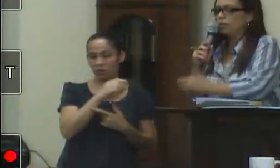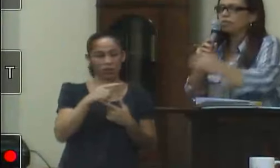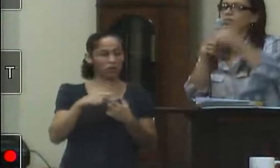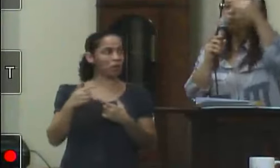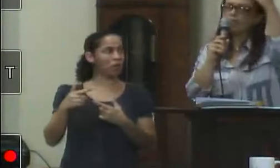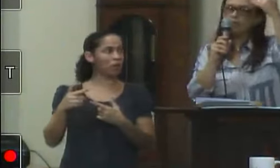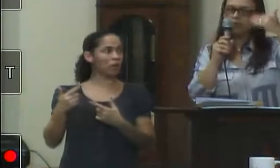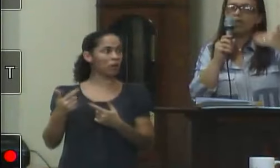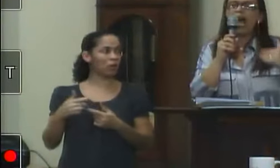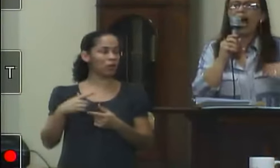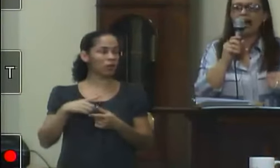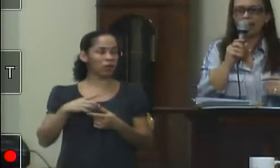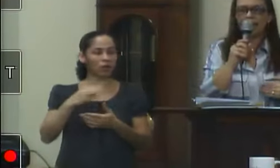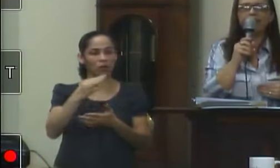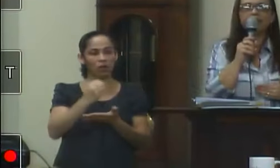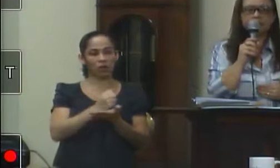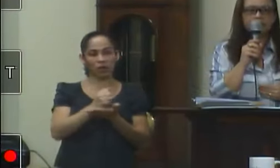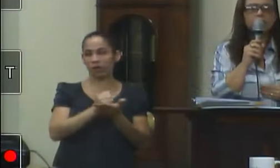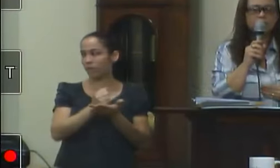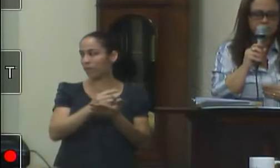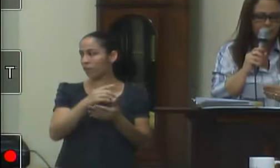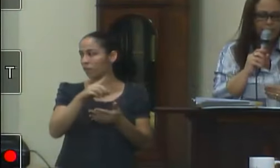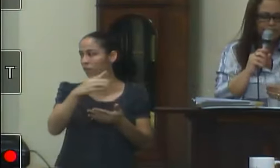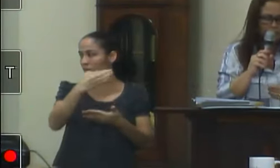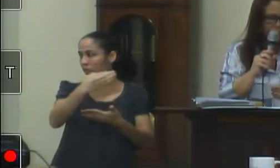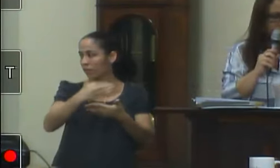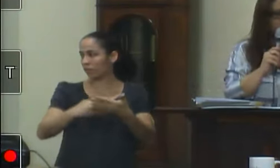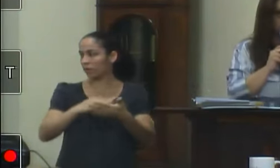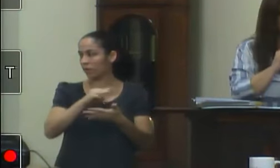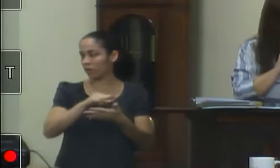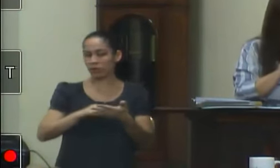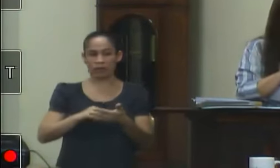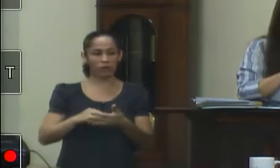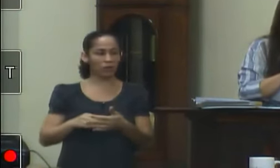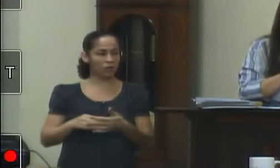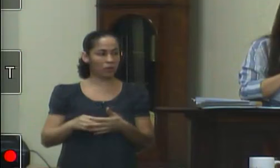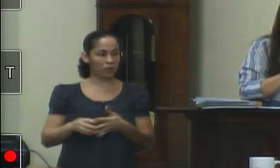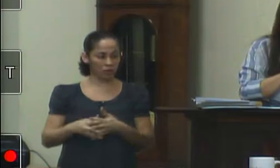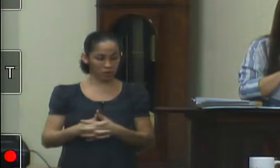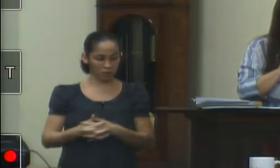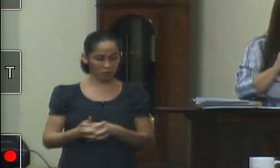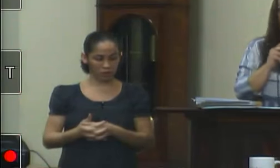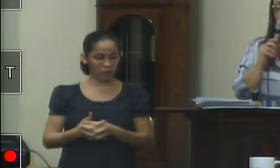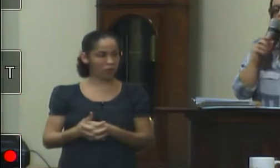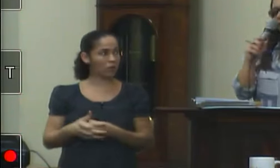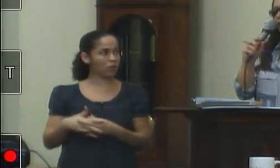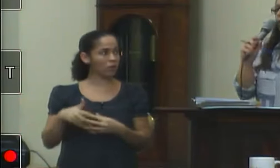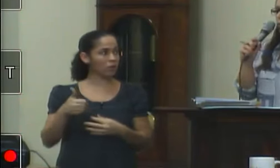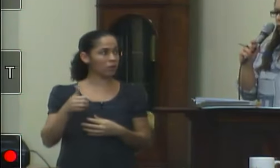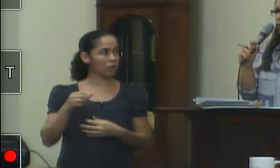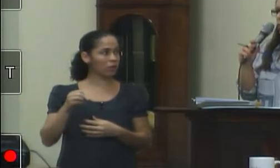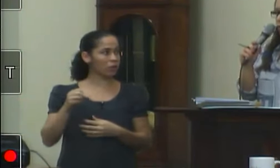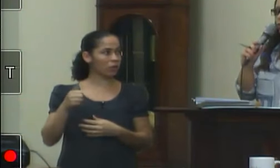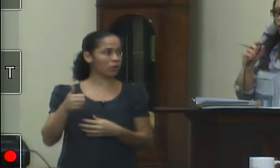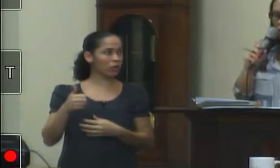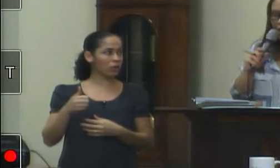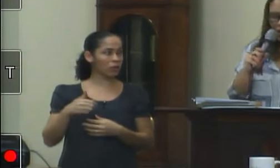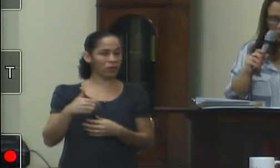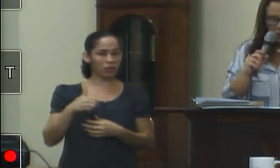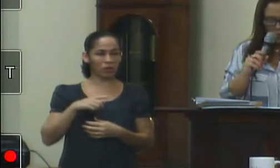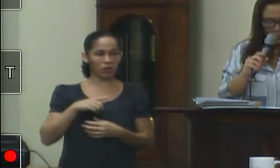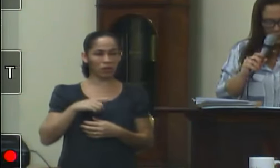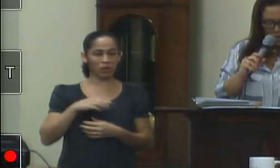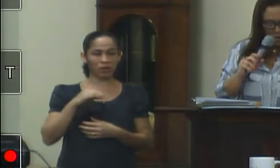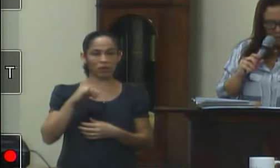vamos ter. Nós seguimos a lista do Ministério da SUS. 181 itens, que é